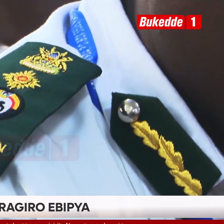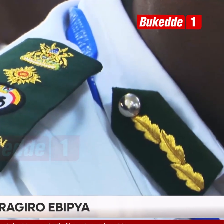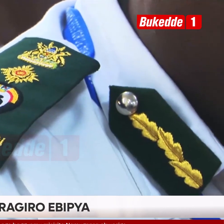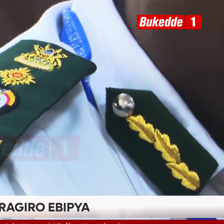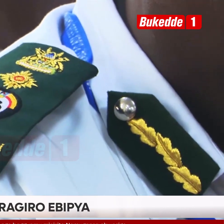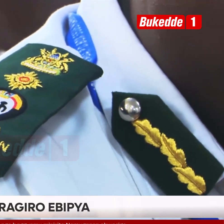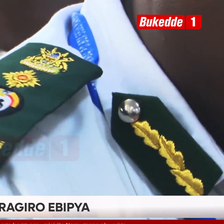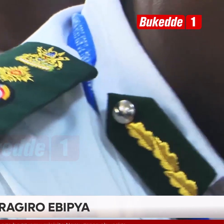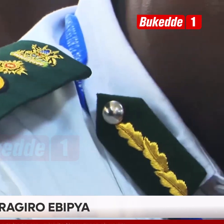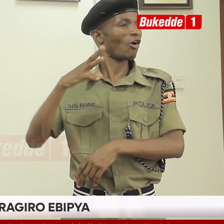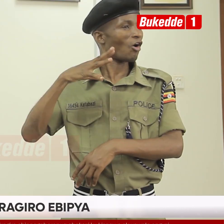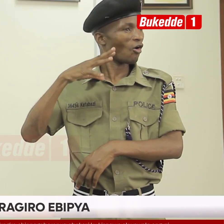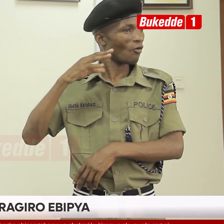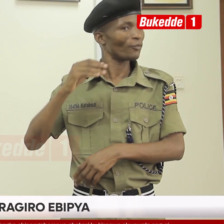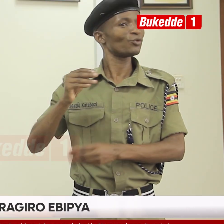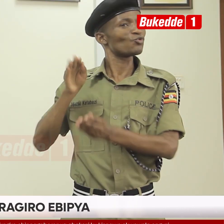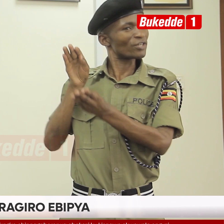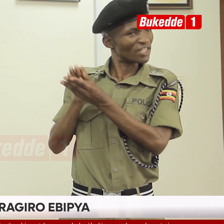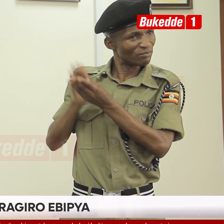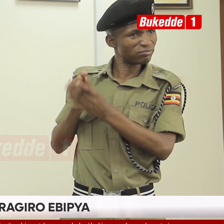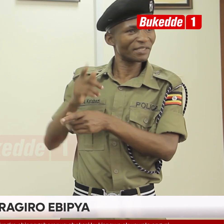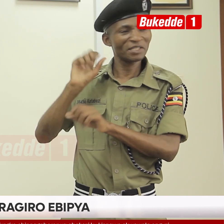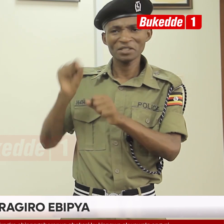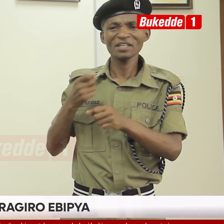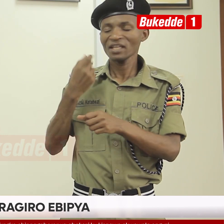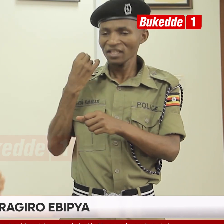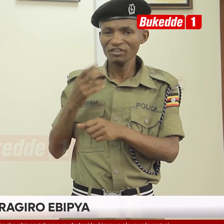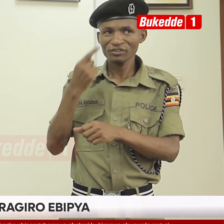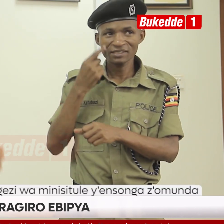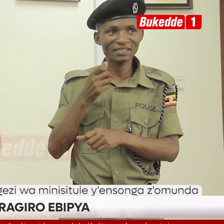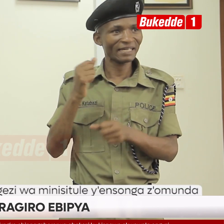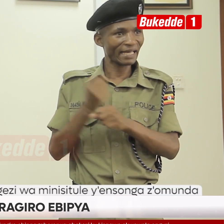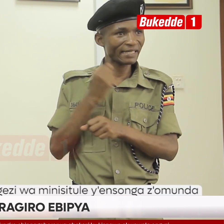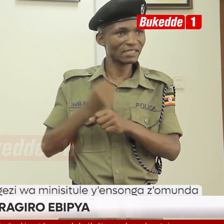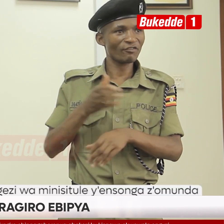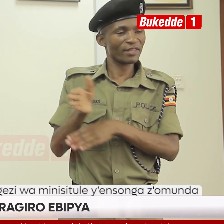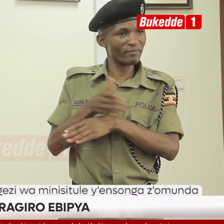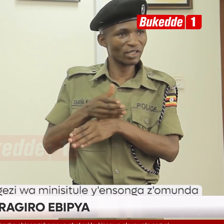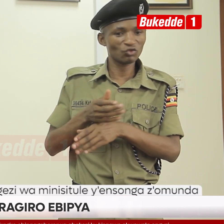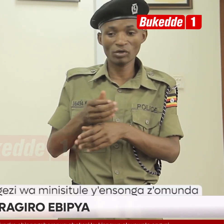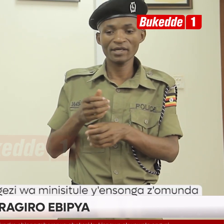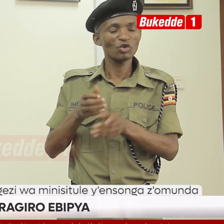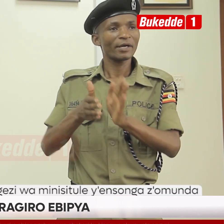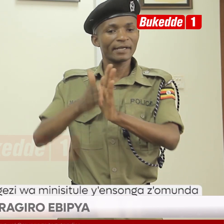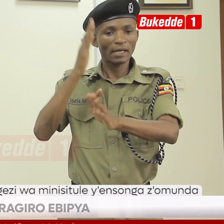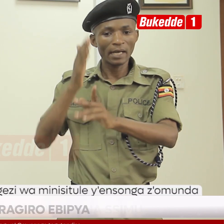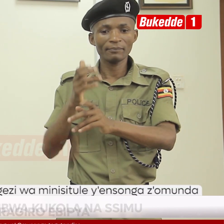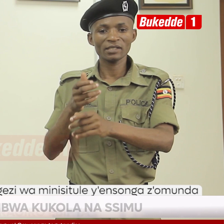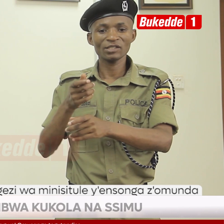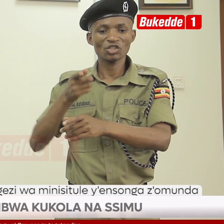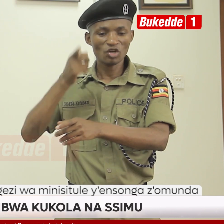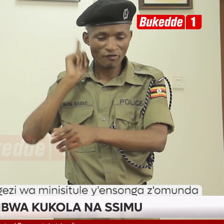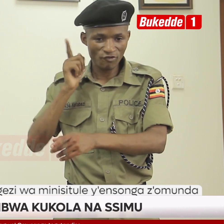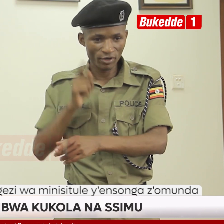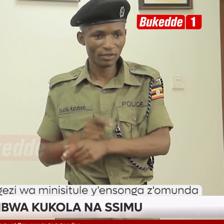okuba n'amasimu nga bali ku mirimu. Bw'olaba staff waffe nga oli mu layini akukolako naye ali ku ssimu, tujja